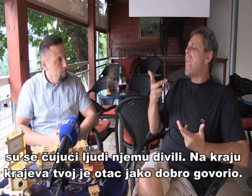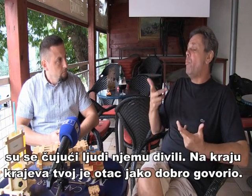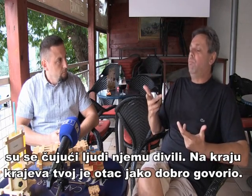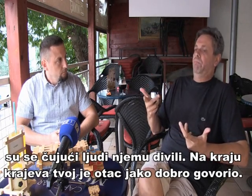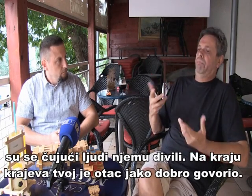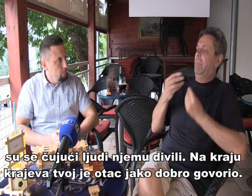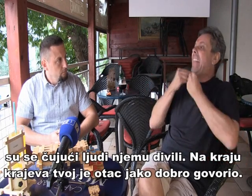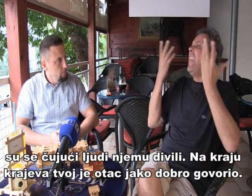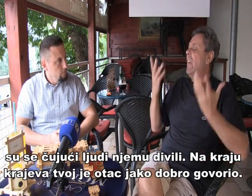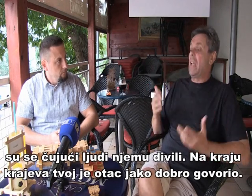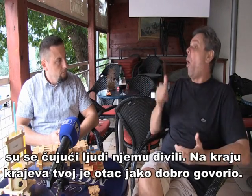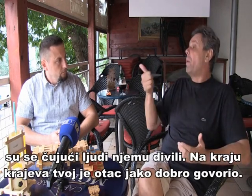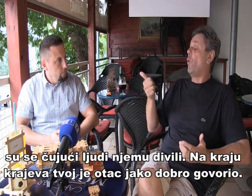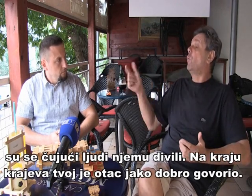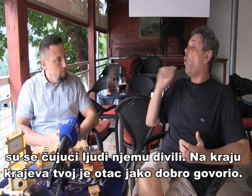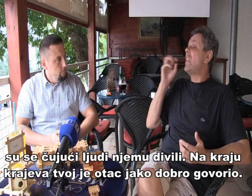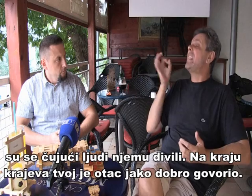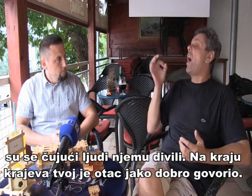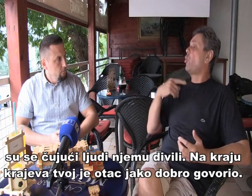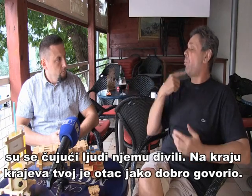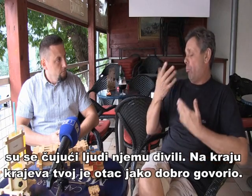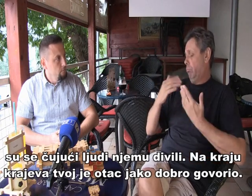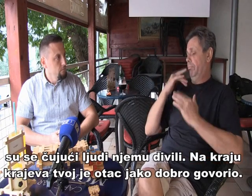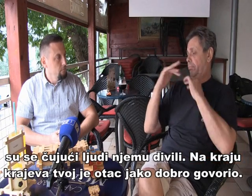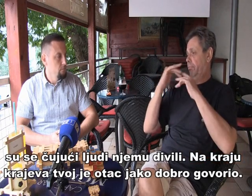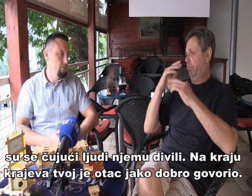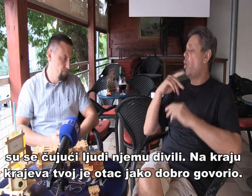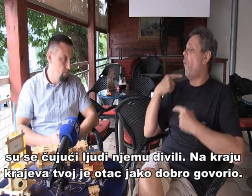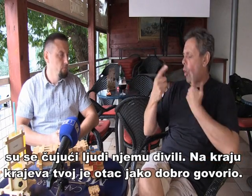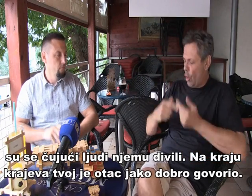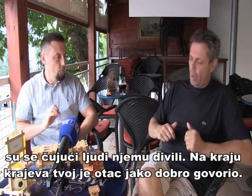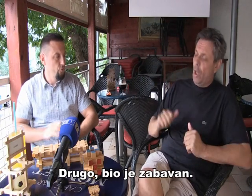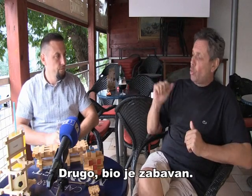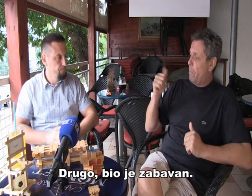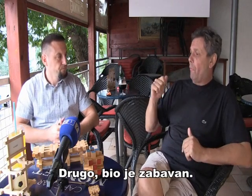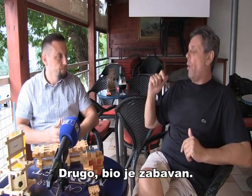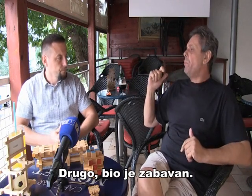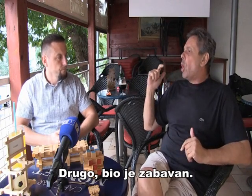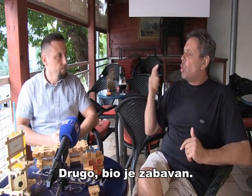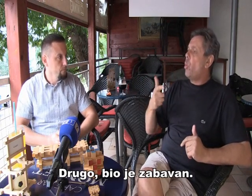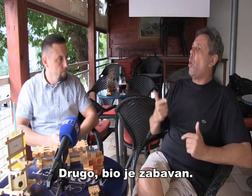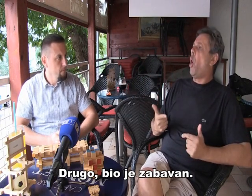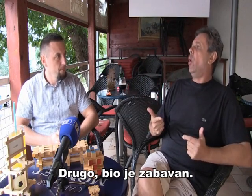njemu divili. Kao prvo, tvoj otac je jako dobro govorio, to je prvo. Drugo,